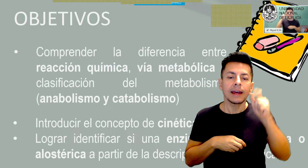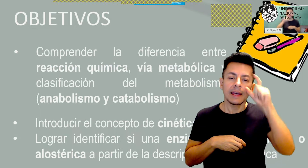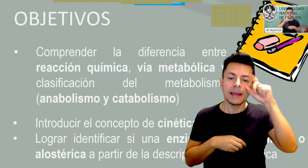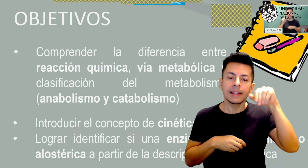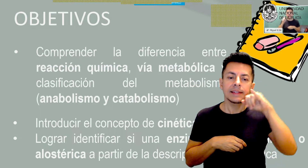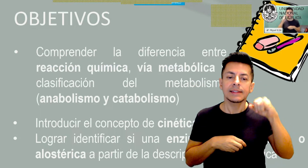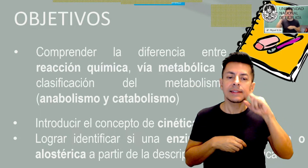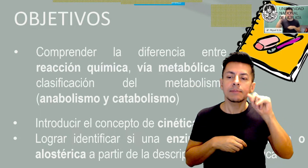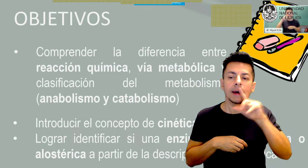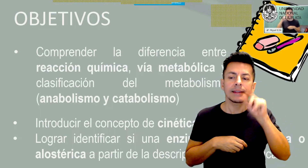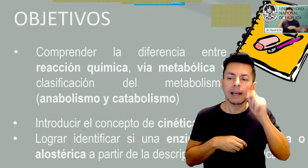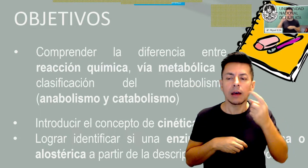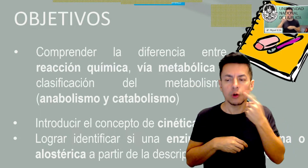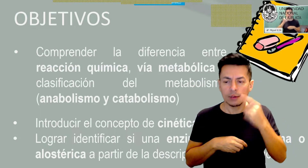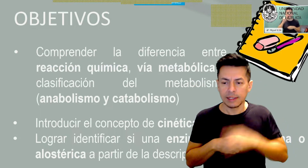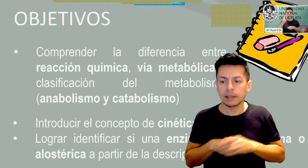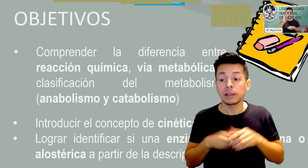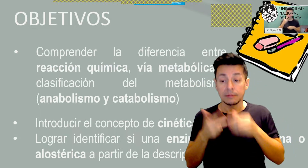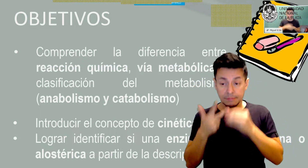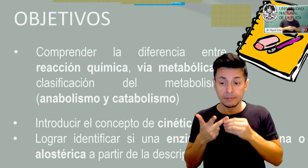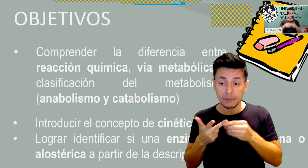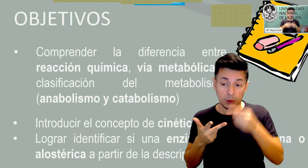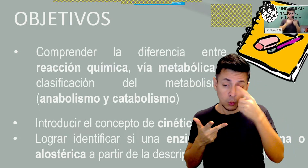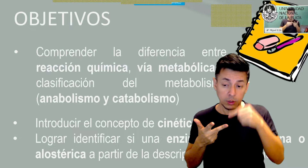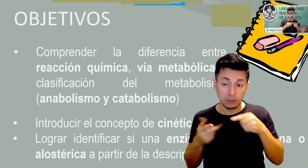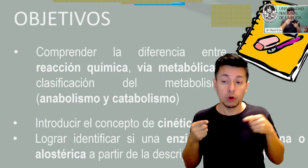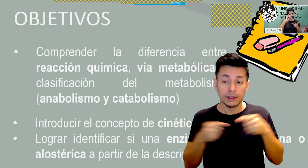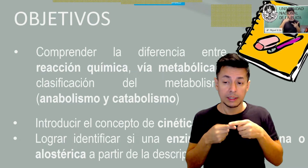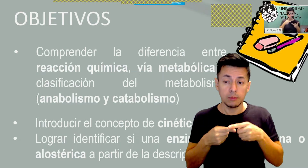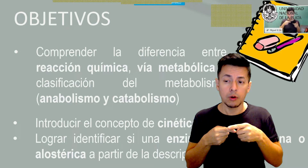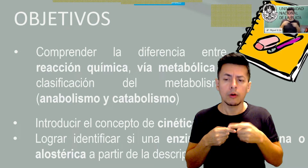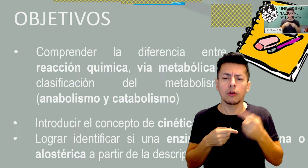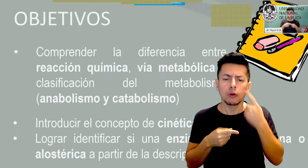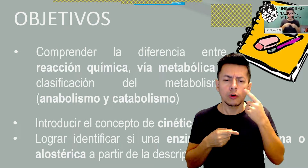partir de la descripción de la cinética enzimática que tengo.